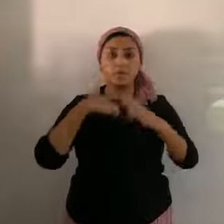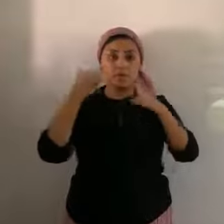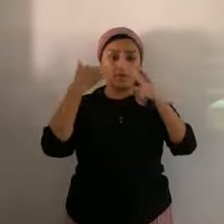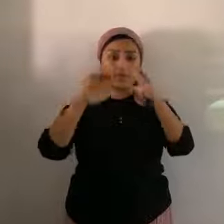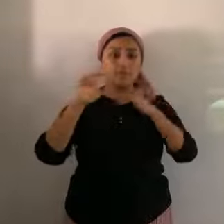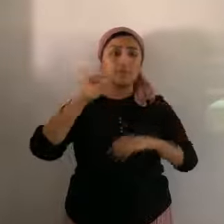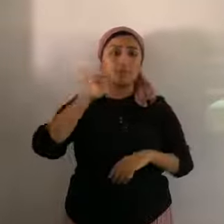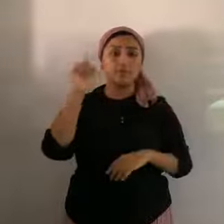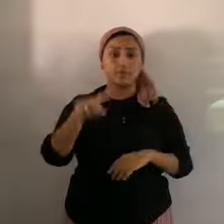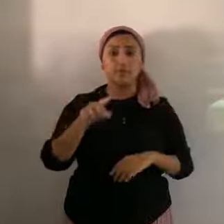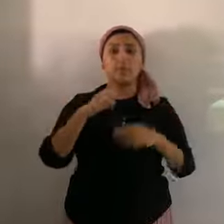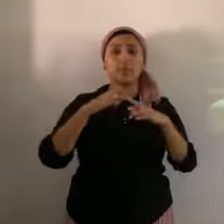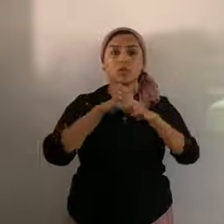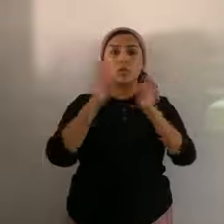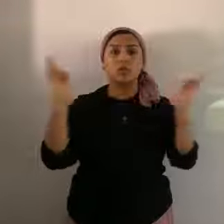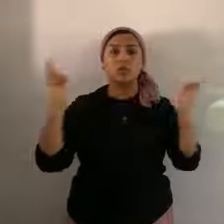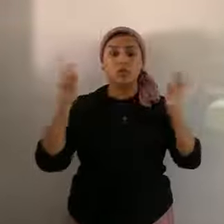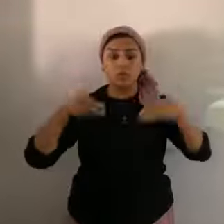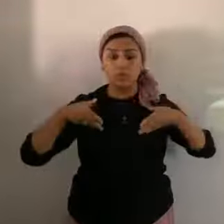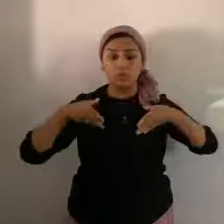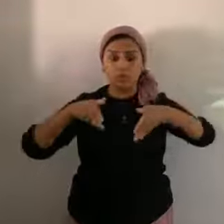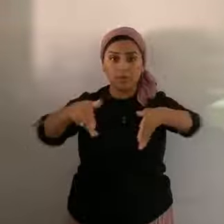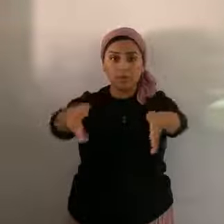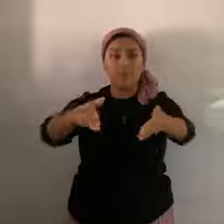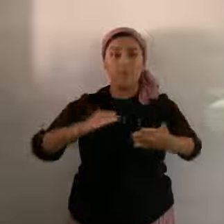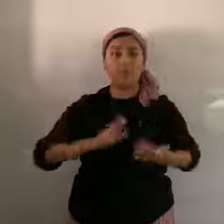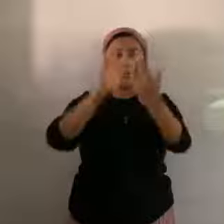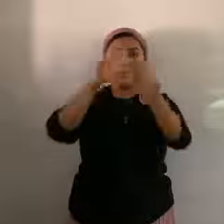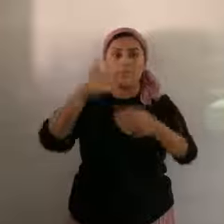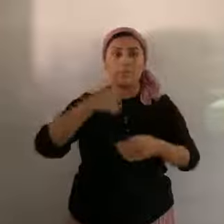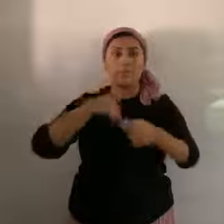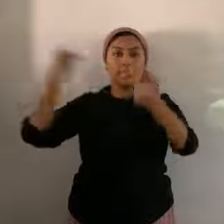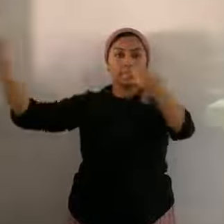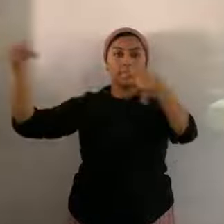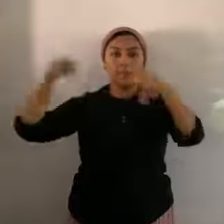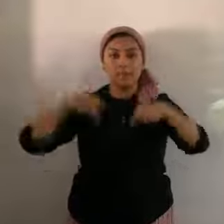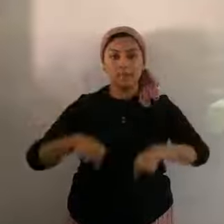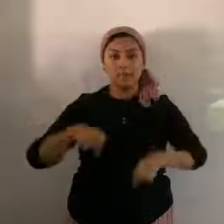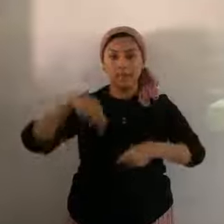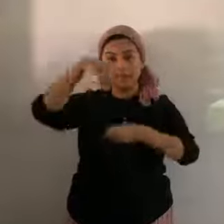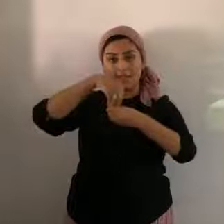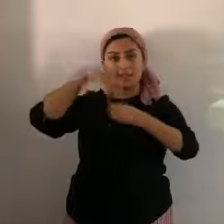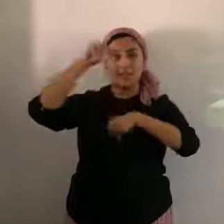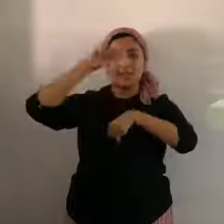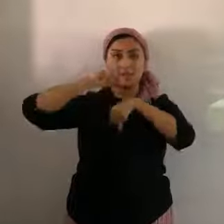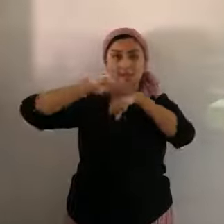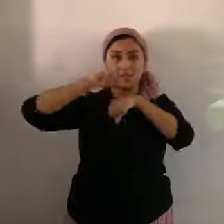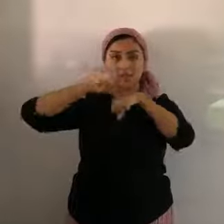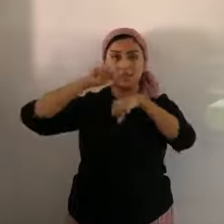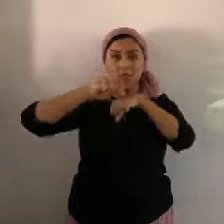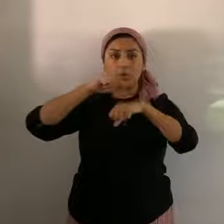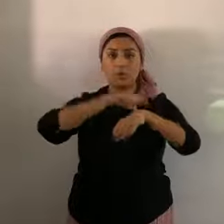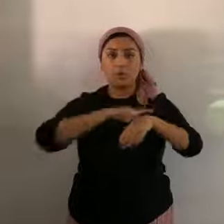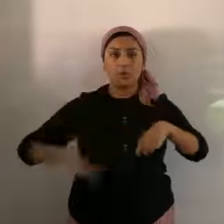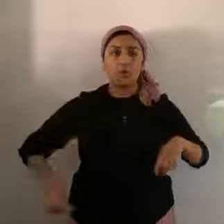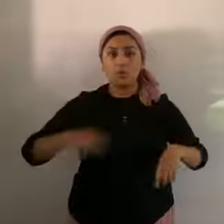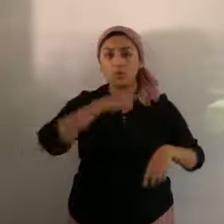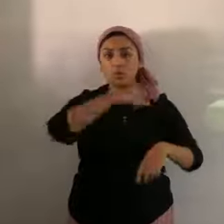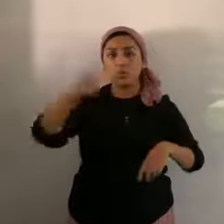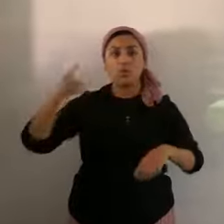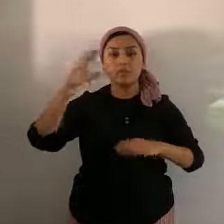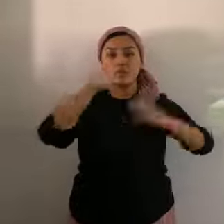mensajero, el cual preparará el camino delante de mí y vendrá súbitamente a su templo, el Adón a quien vosotros